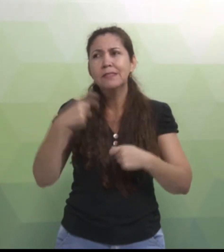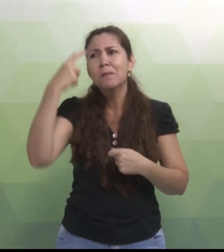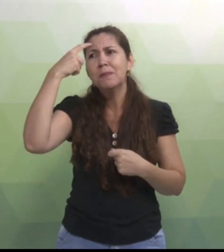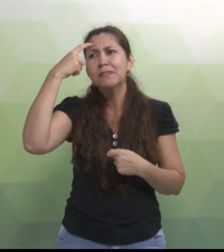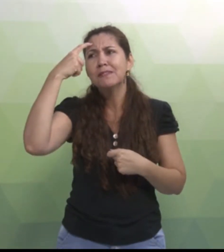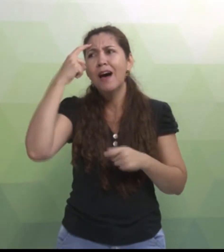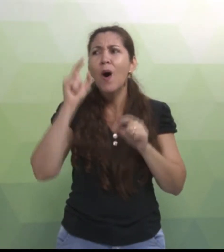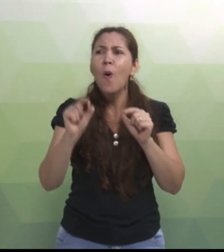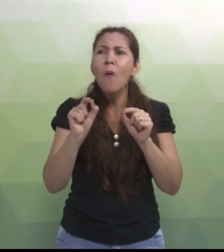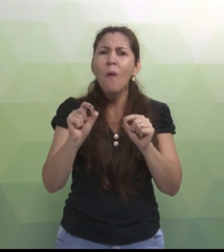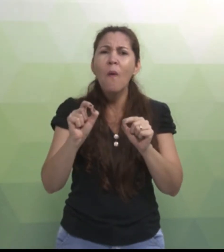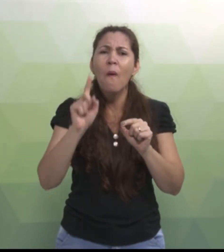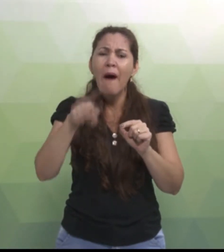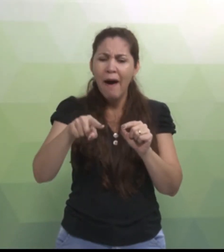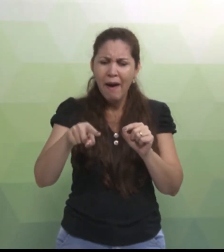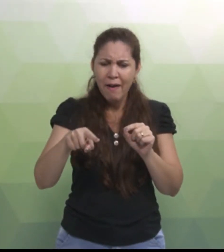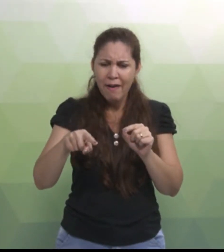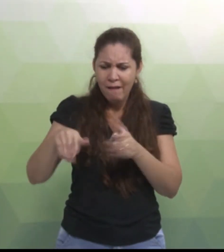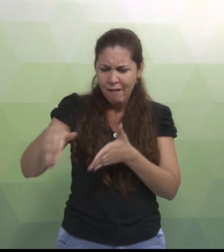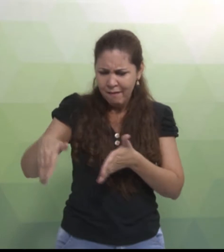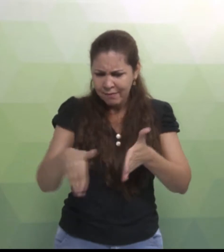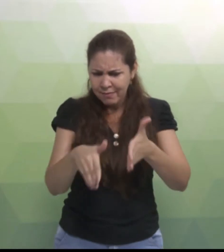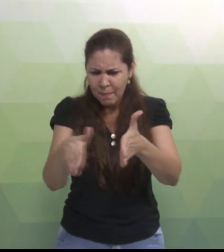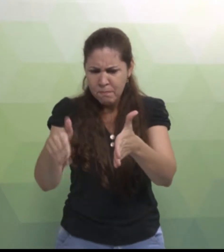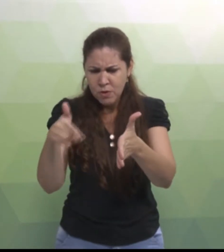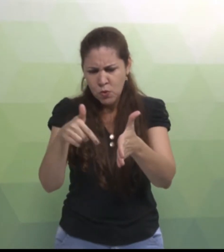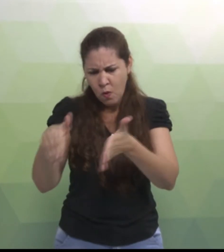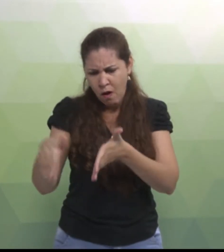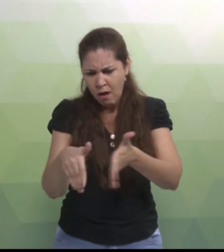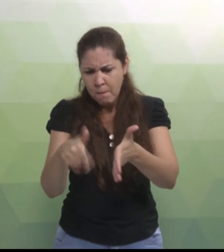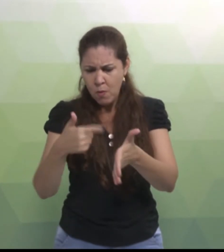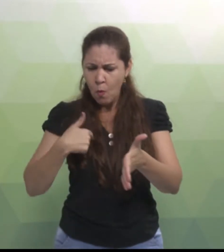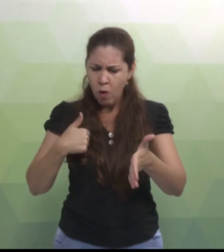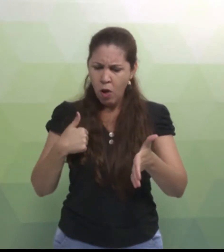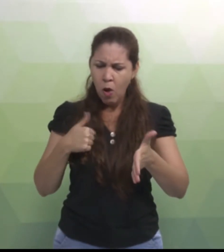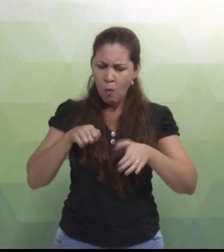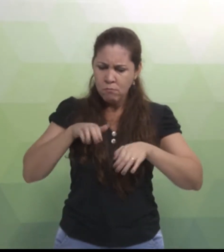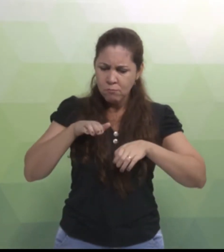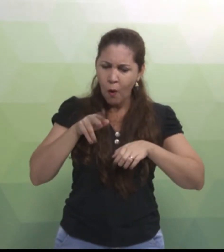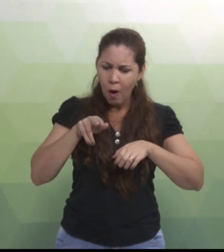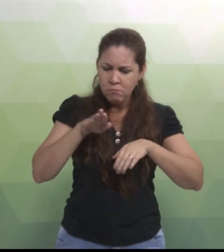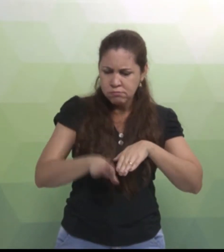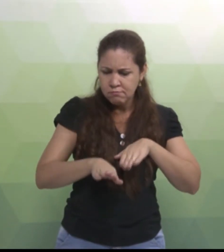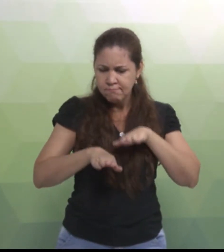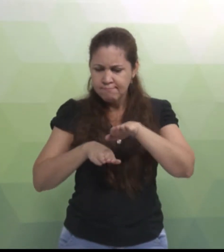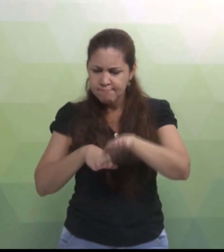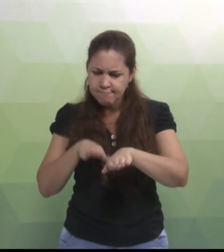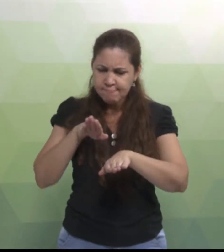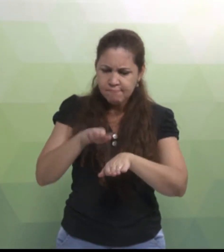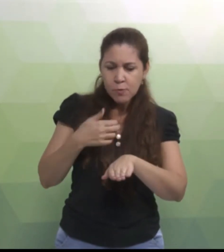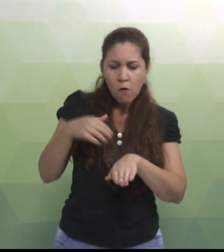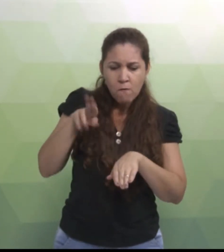ele precisa de... Ele é um caminho, seria o passo a passo. O que eu vou